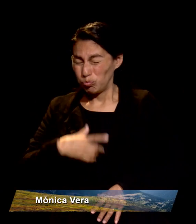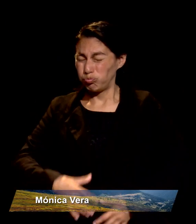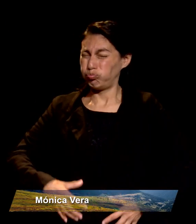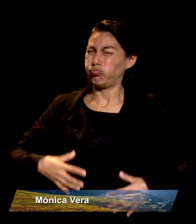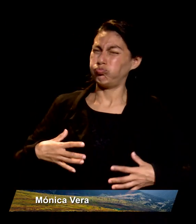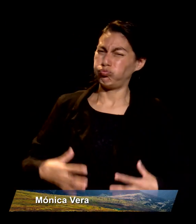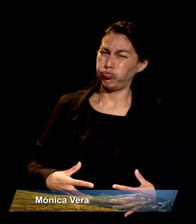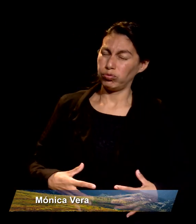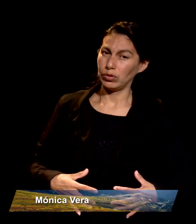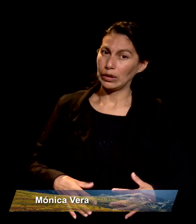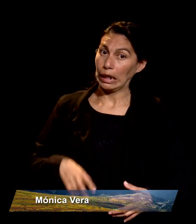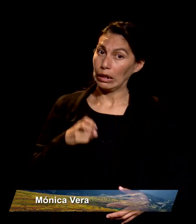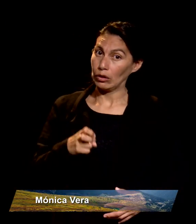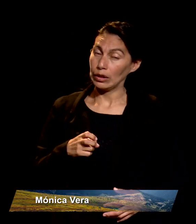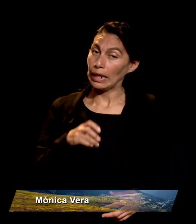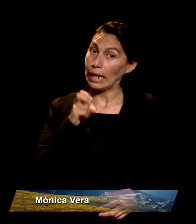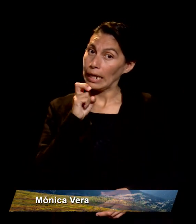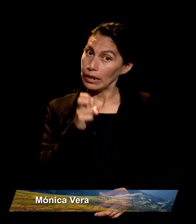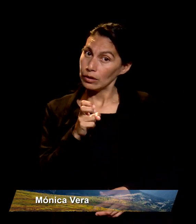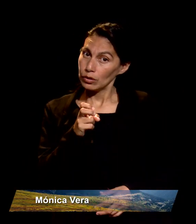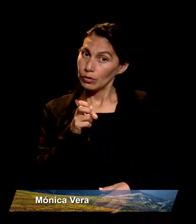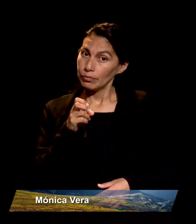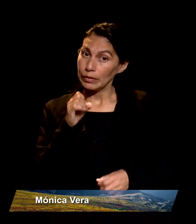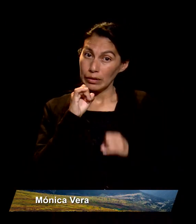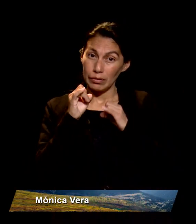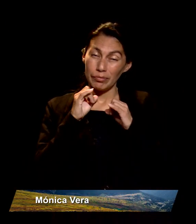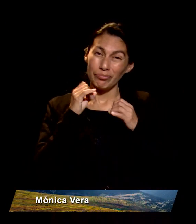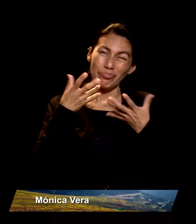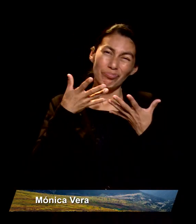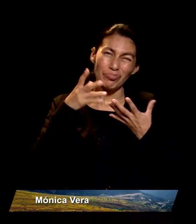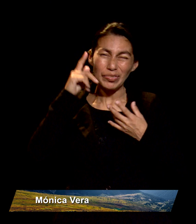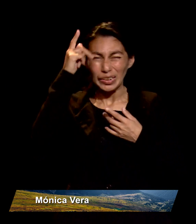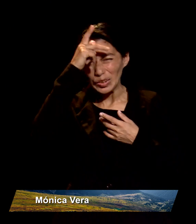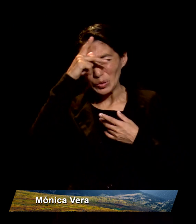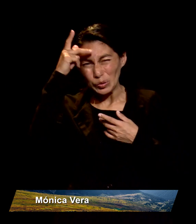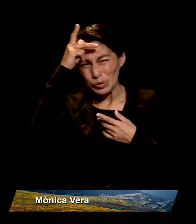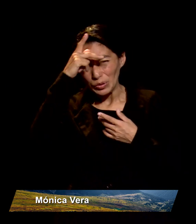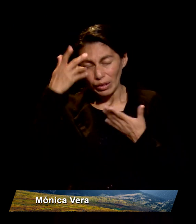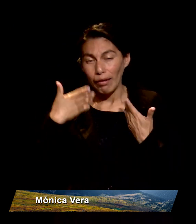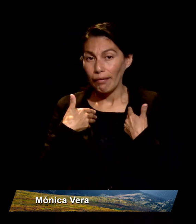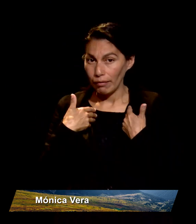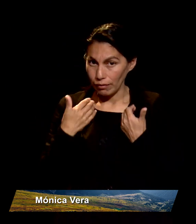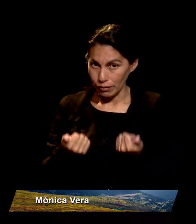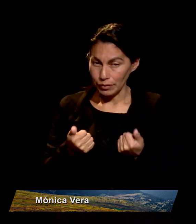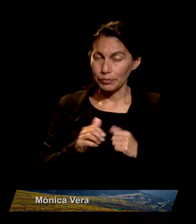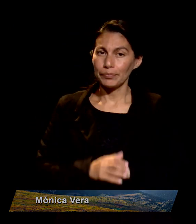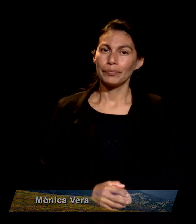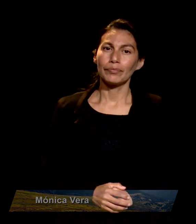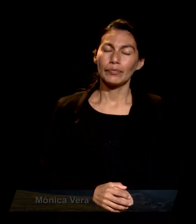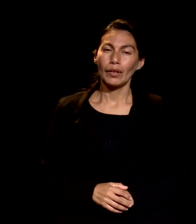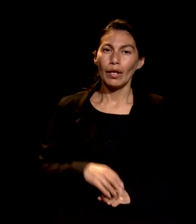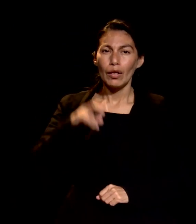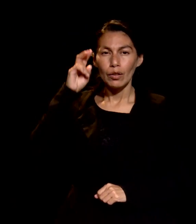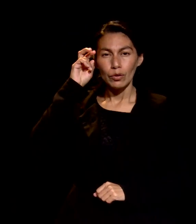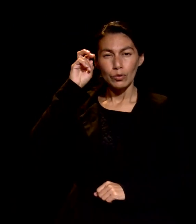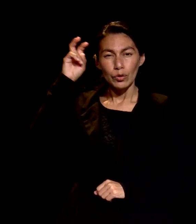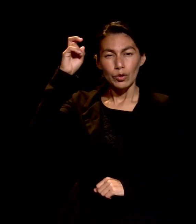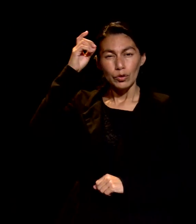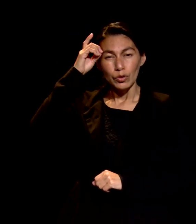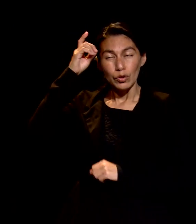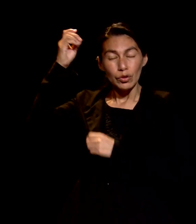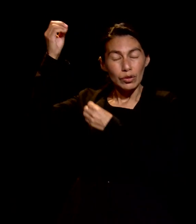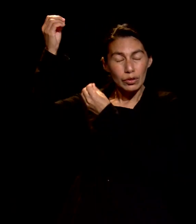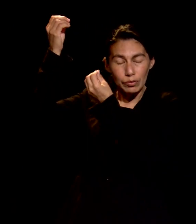Y para esos sueños se les da una interpretación psicológica. Los sueños que vienen de Dios